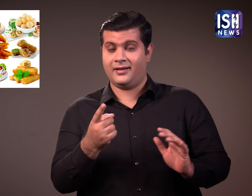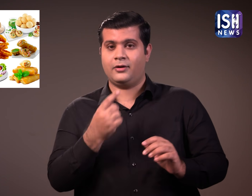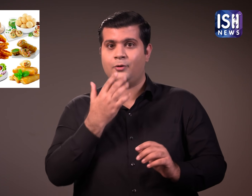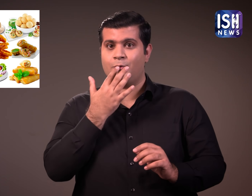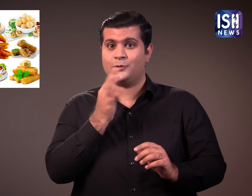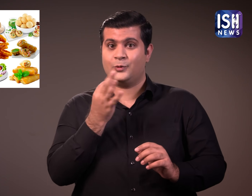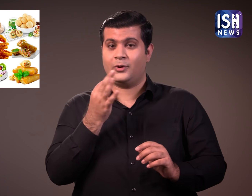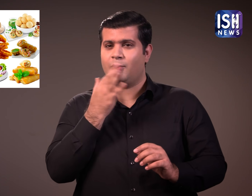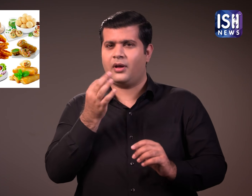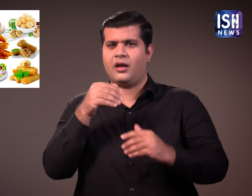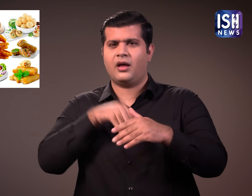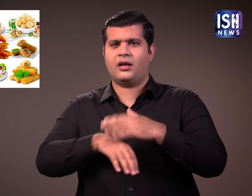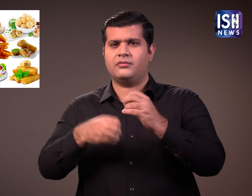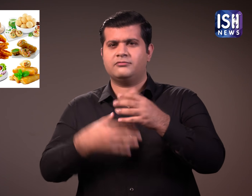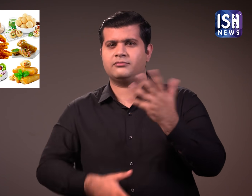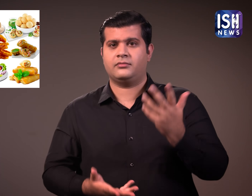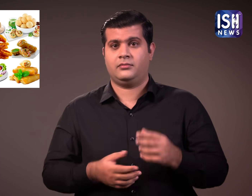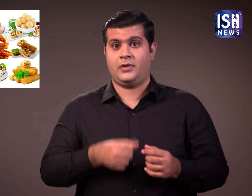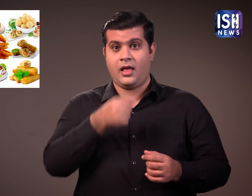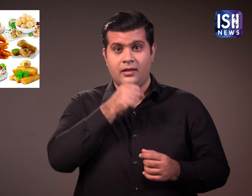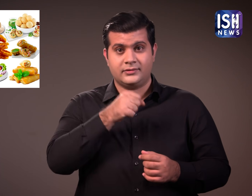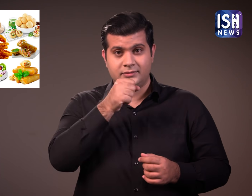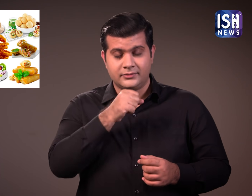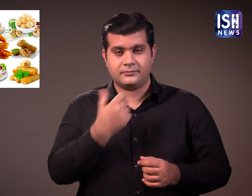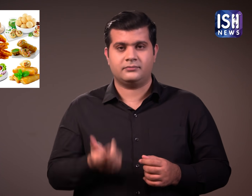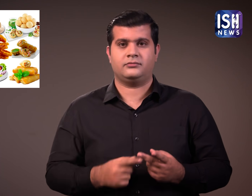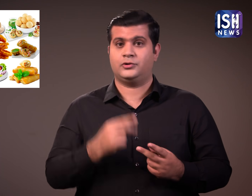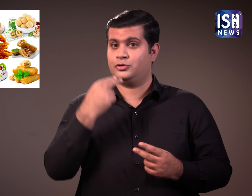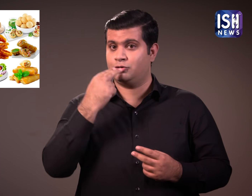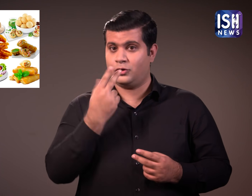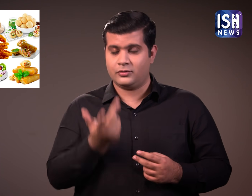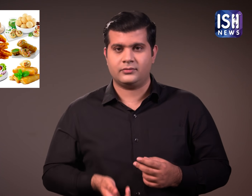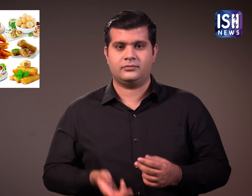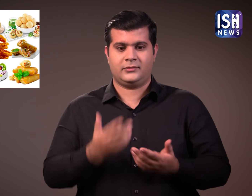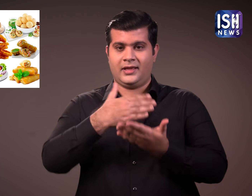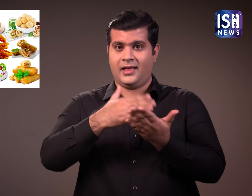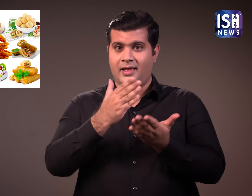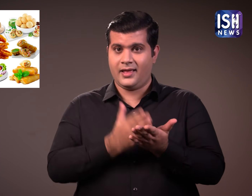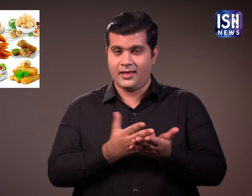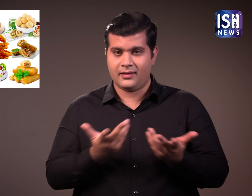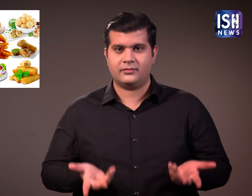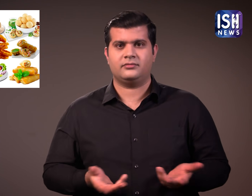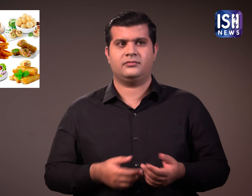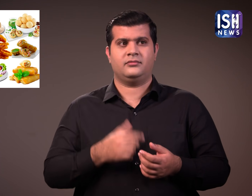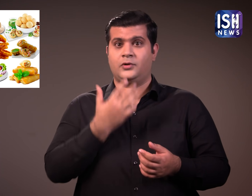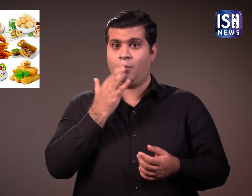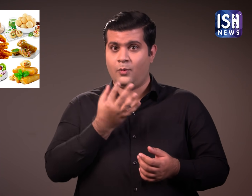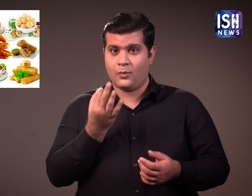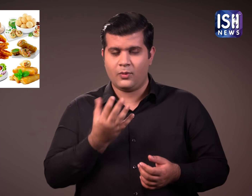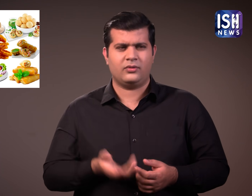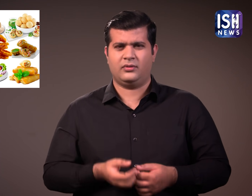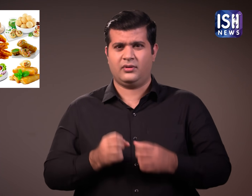मीटे जंक फूर्ड में आइस क्रीम, चॉकलिट, केक, मिठाई आदी शामिल है।